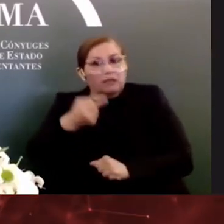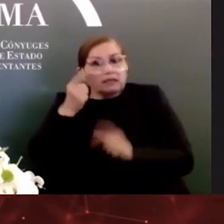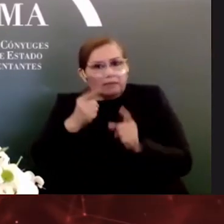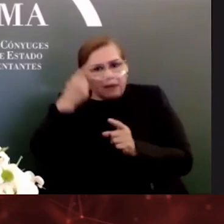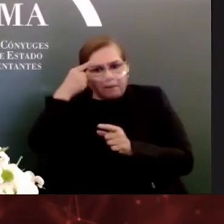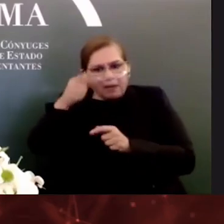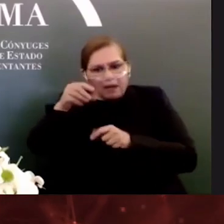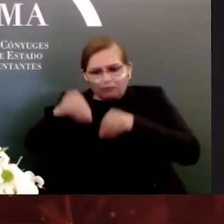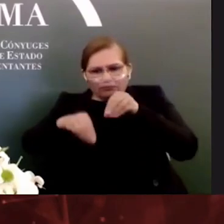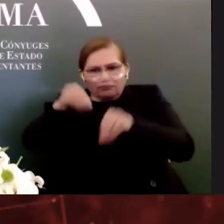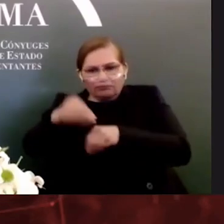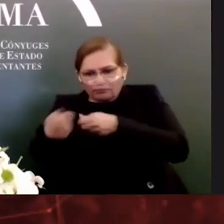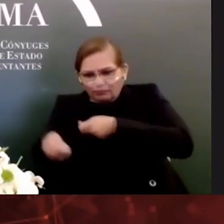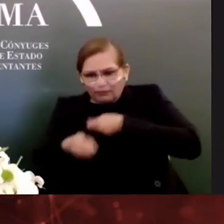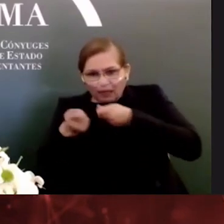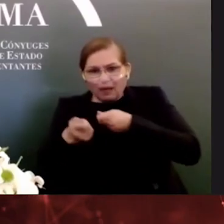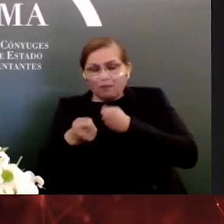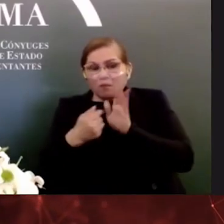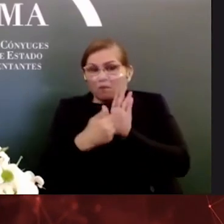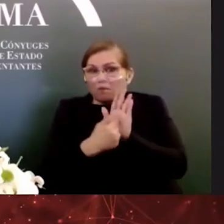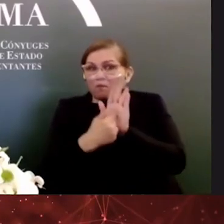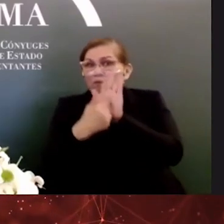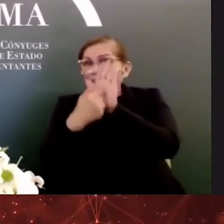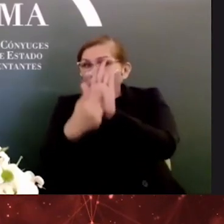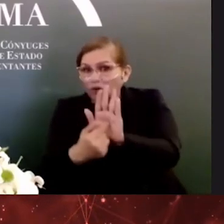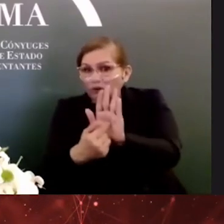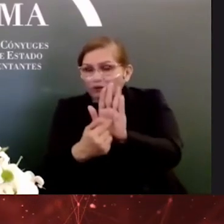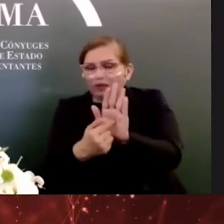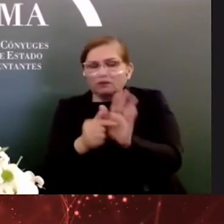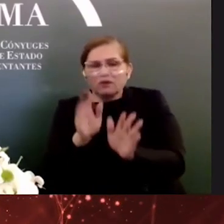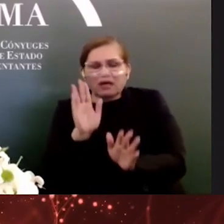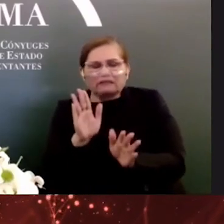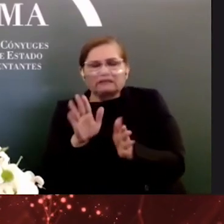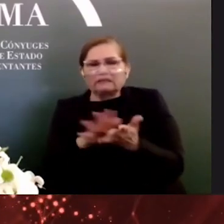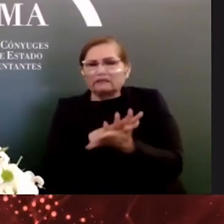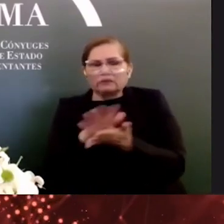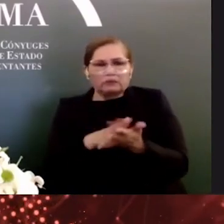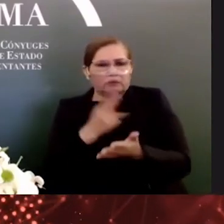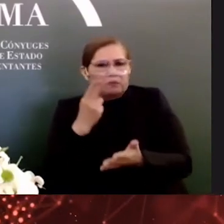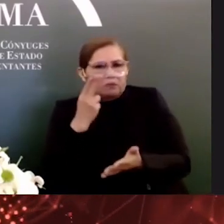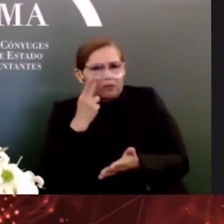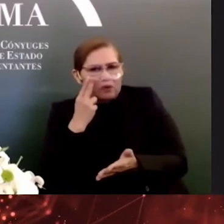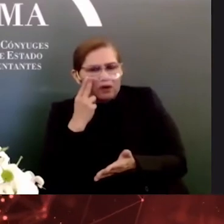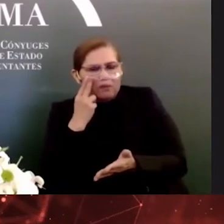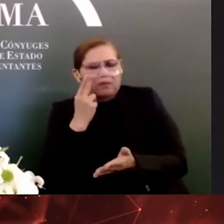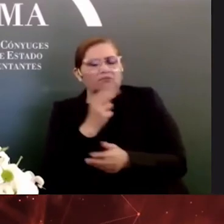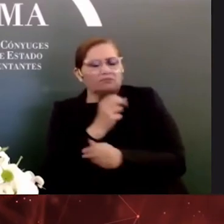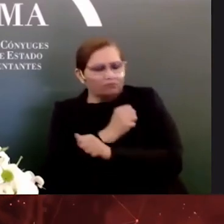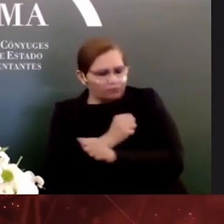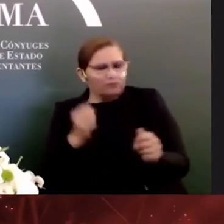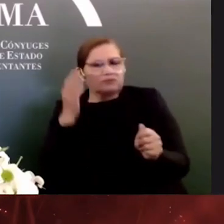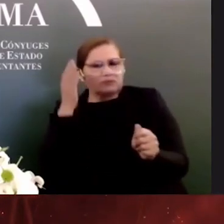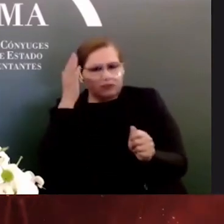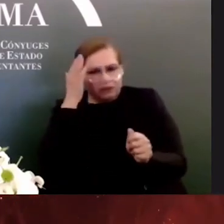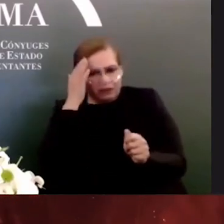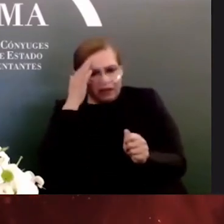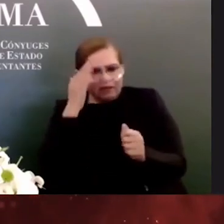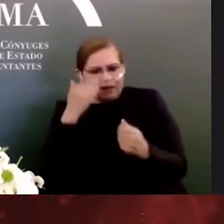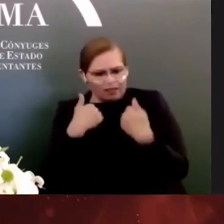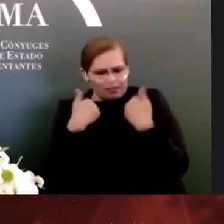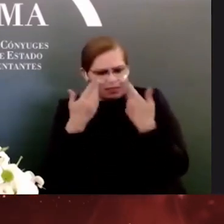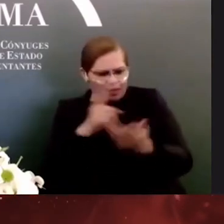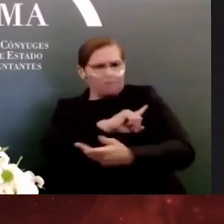producción. Dando visibilidad a esta compleja problemática, podremos reconocer,